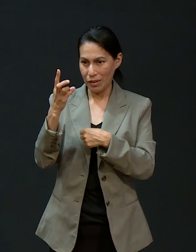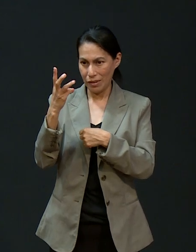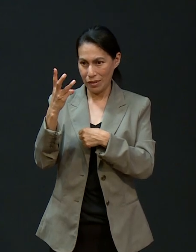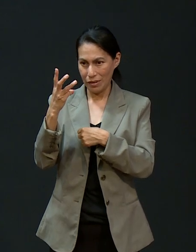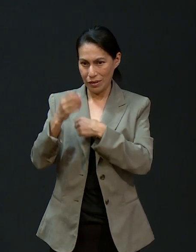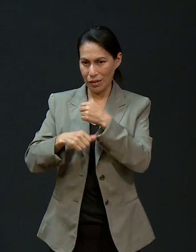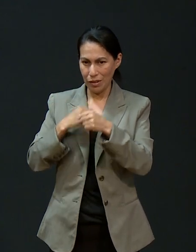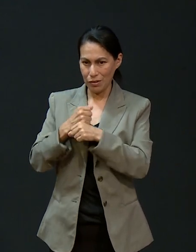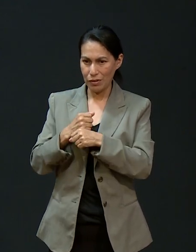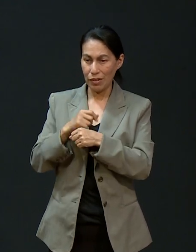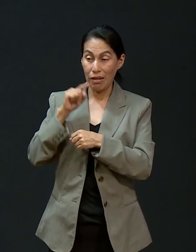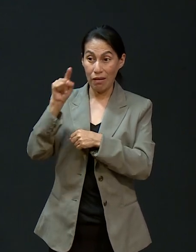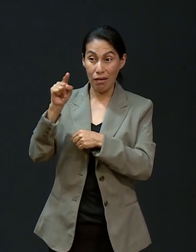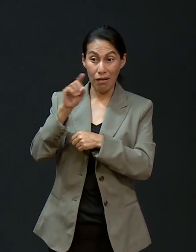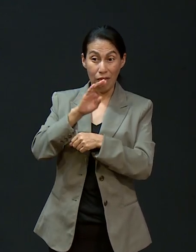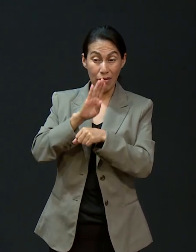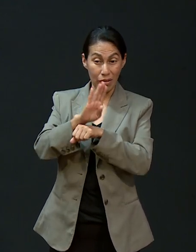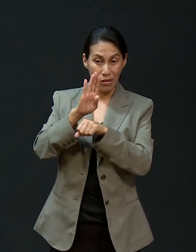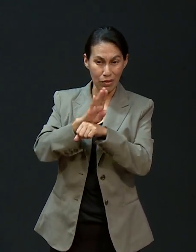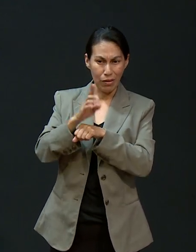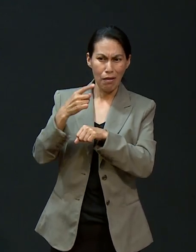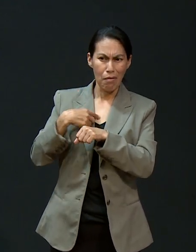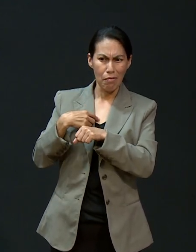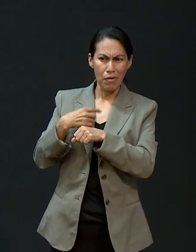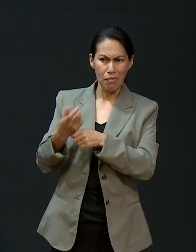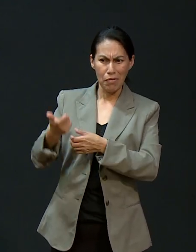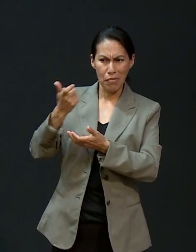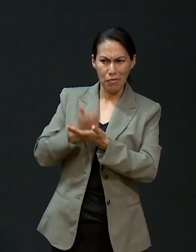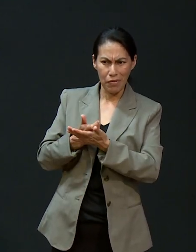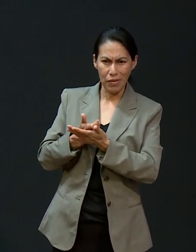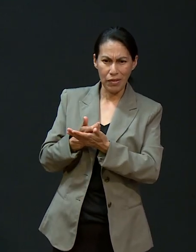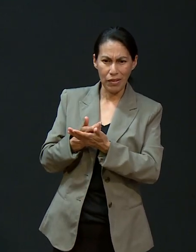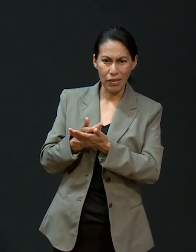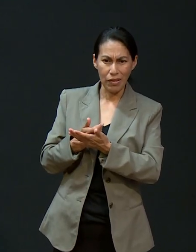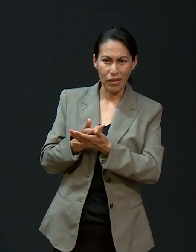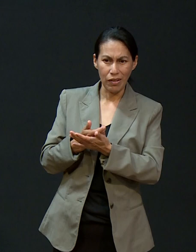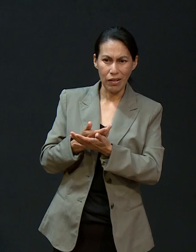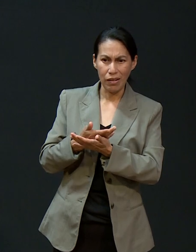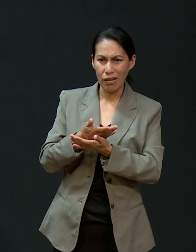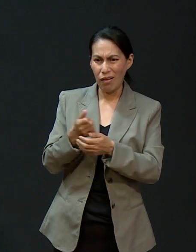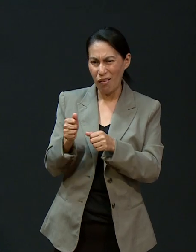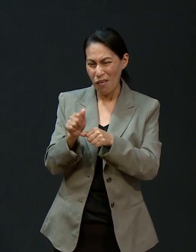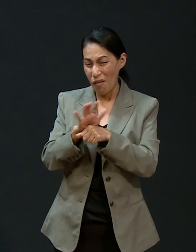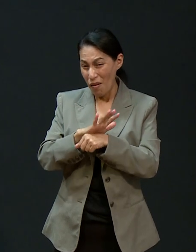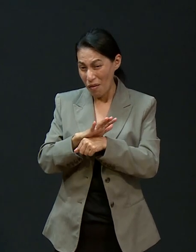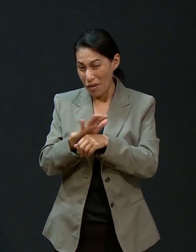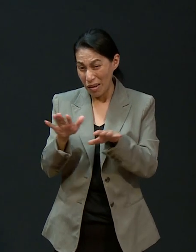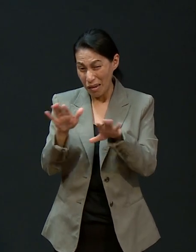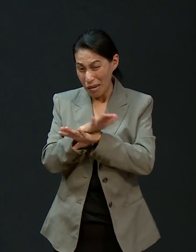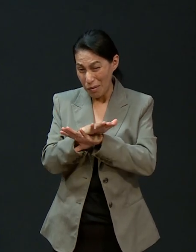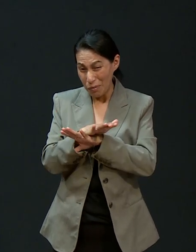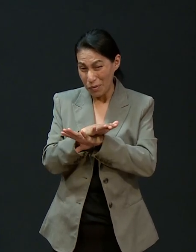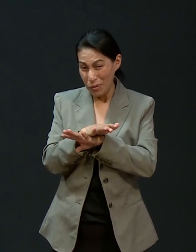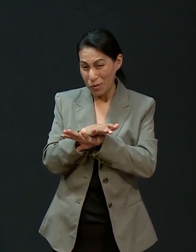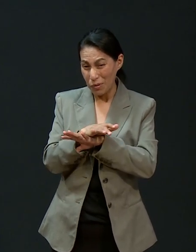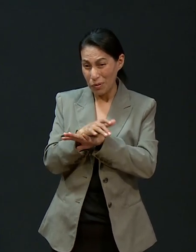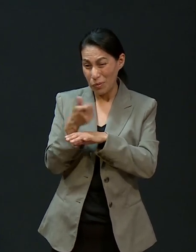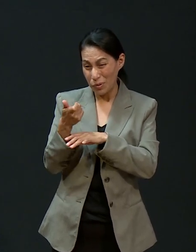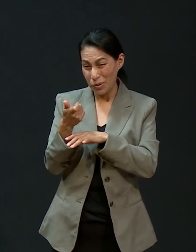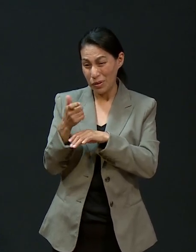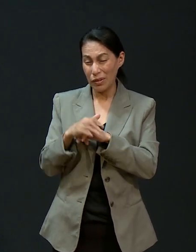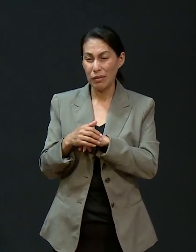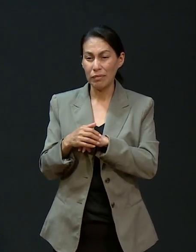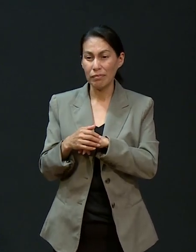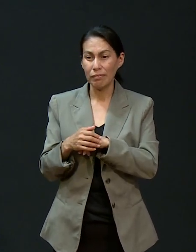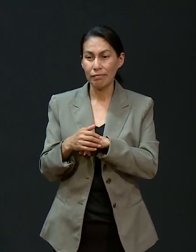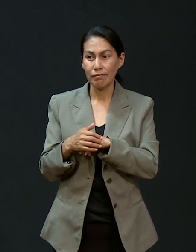yo soy becado de Brasil para estudiar. Y con el cambio de la moneda que tuvimos por el COVID y todo esto,